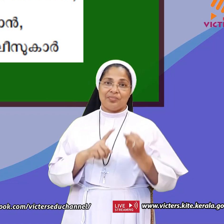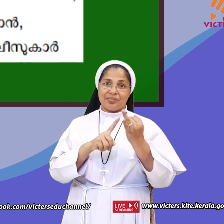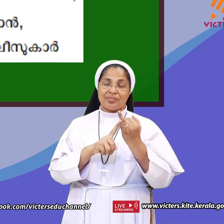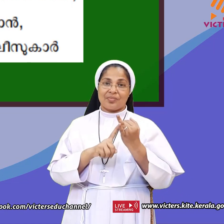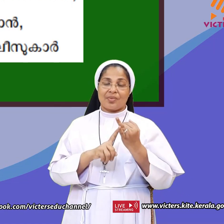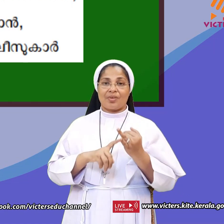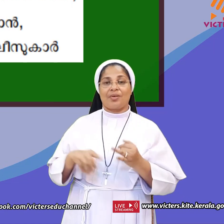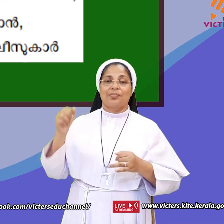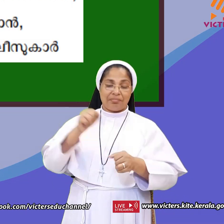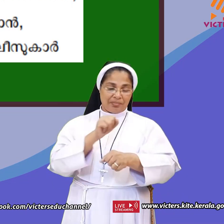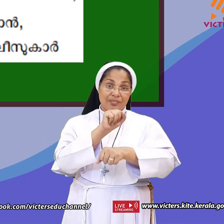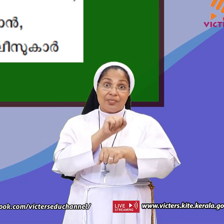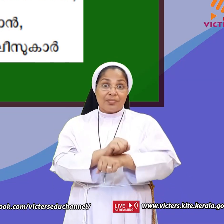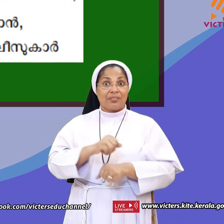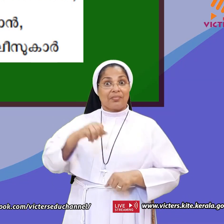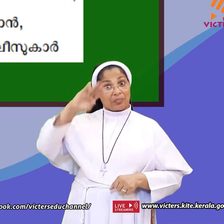പോലീസുകാർ